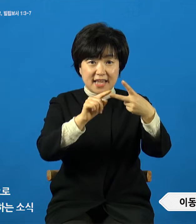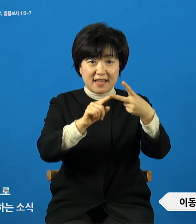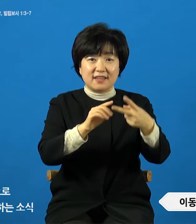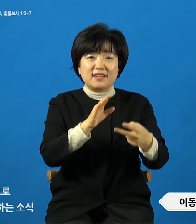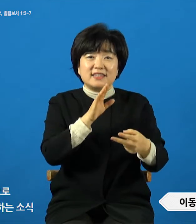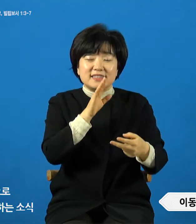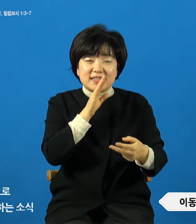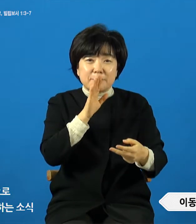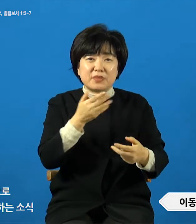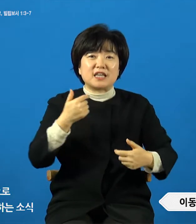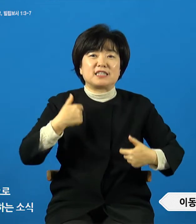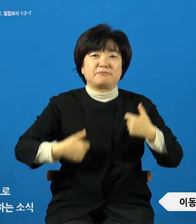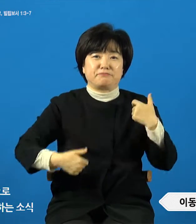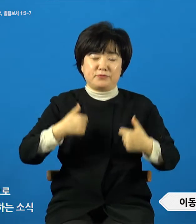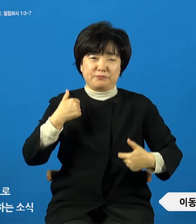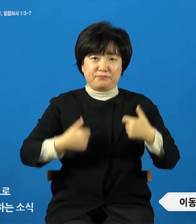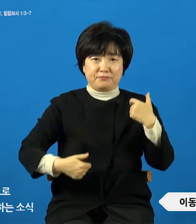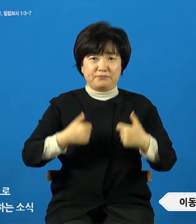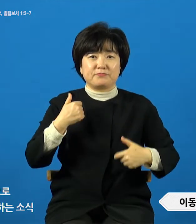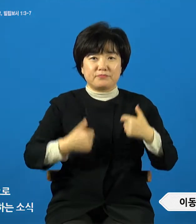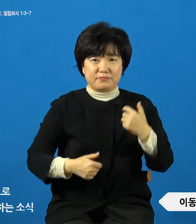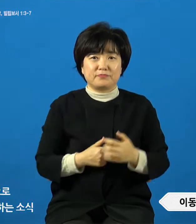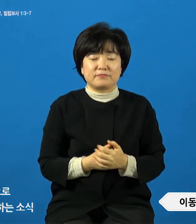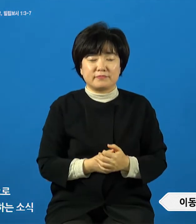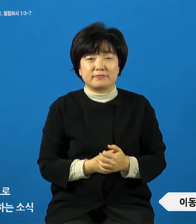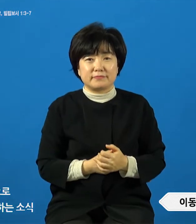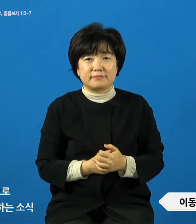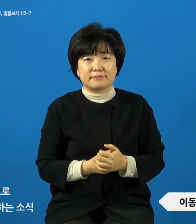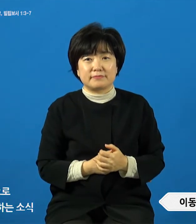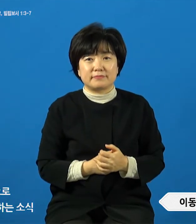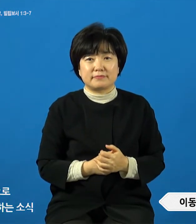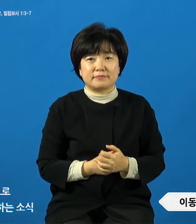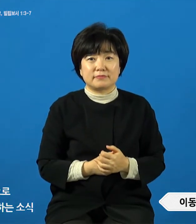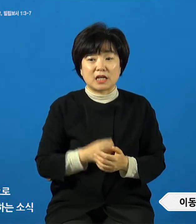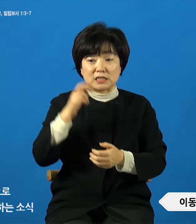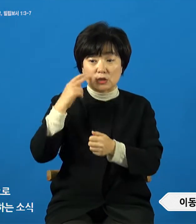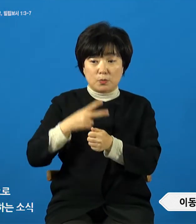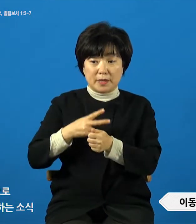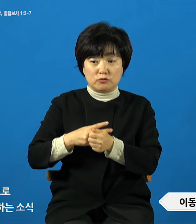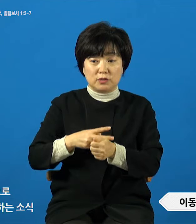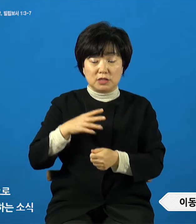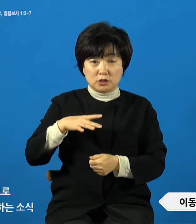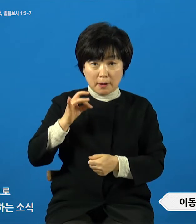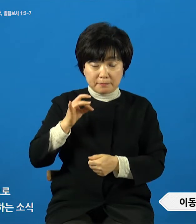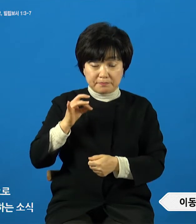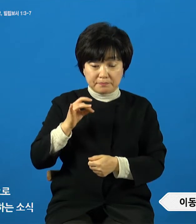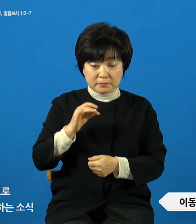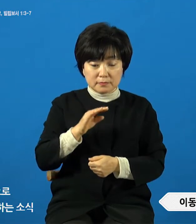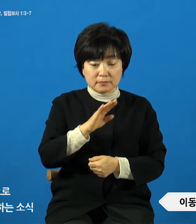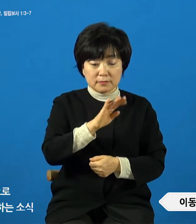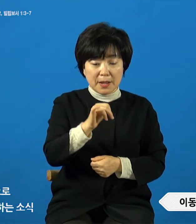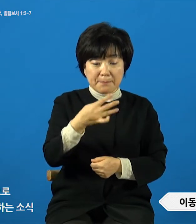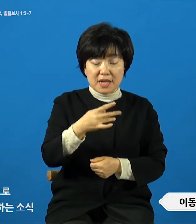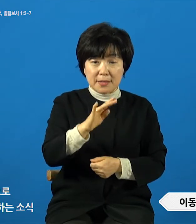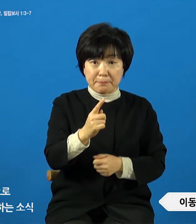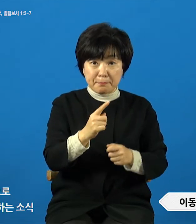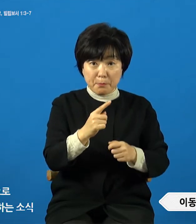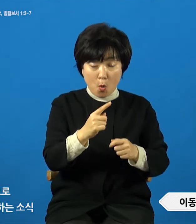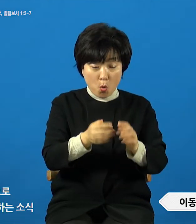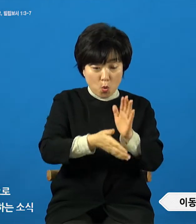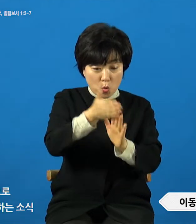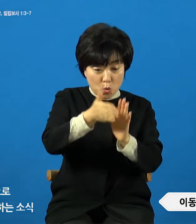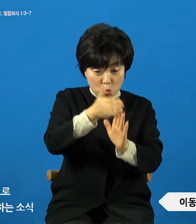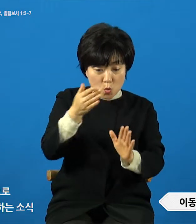참된 기쁨으로 삶을 살게 하는 소식입니다. 바울이 처음 빌립보 도시에 왔을 때는 AD